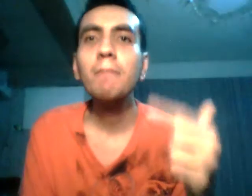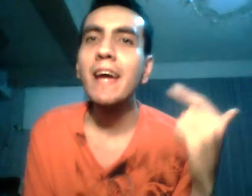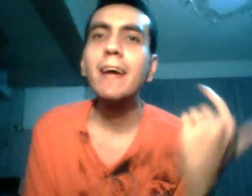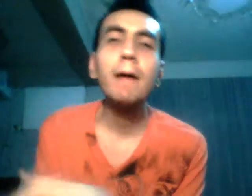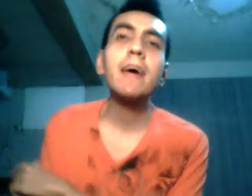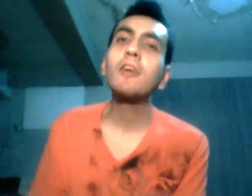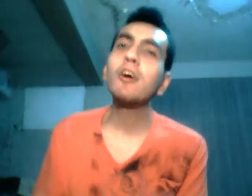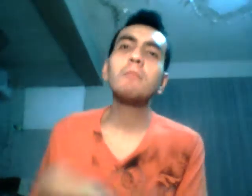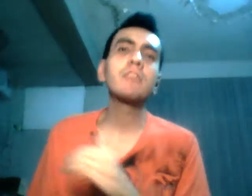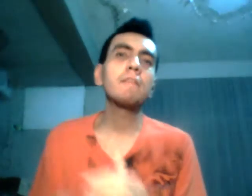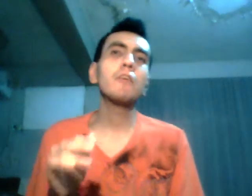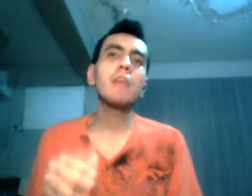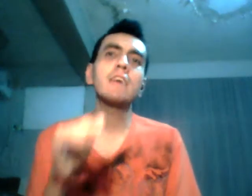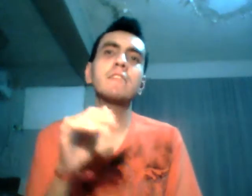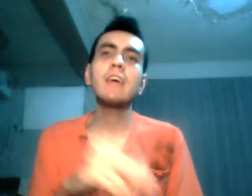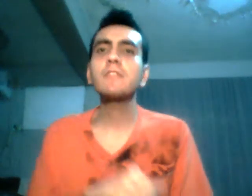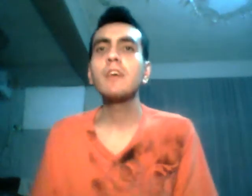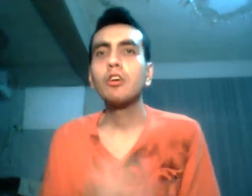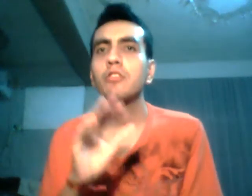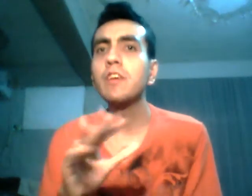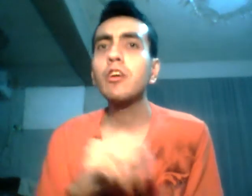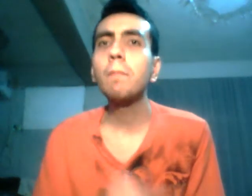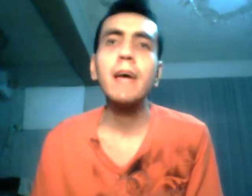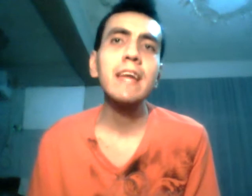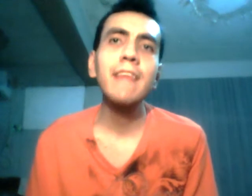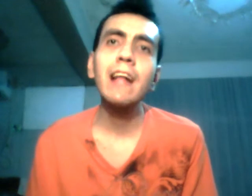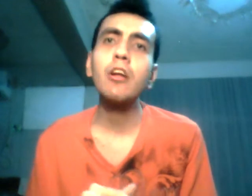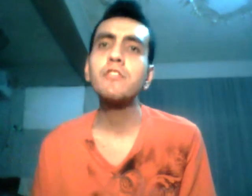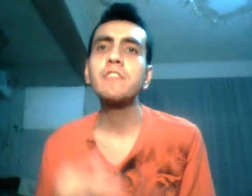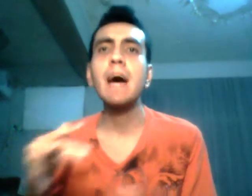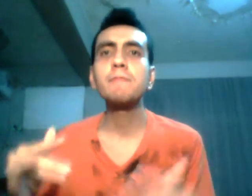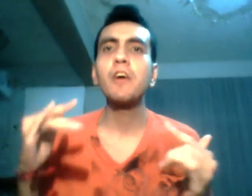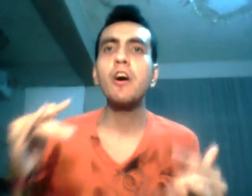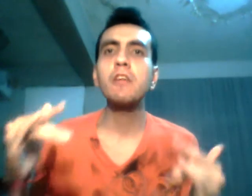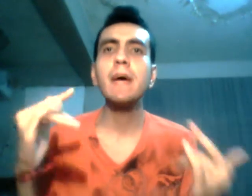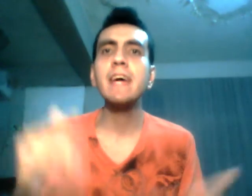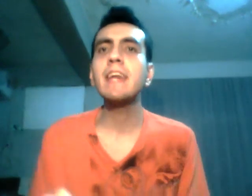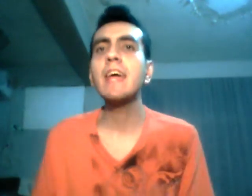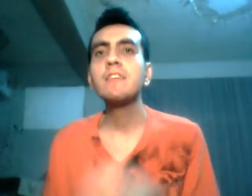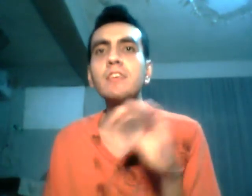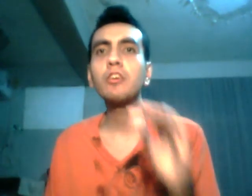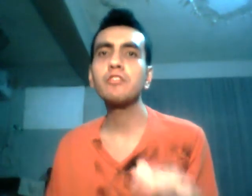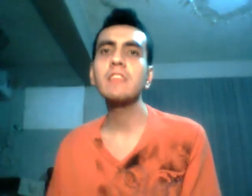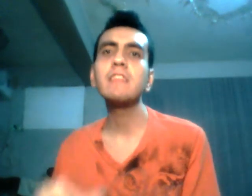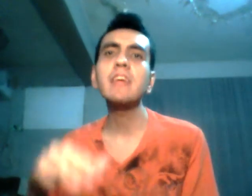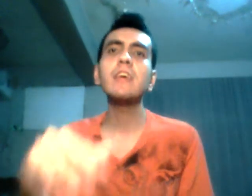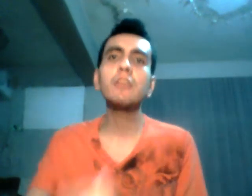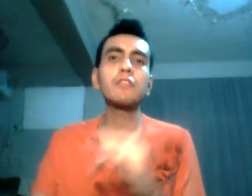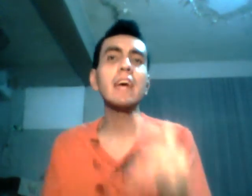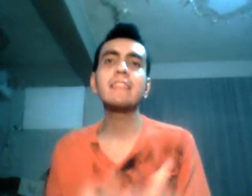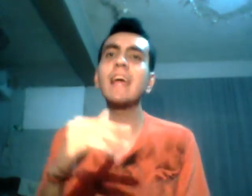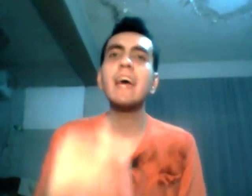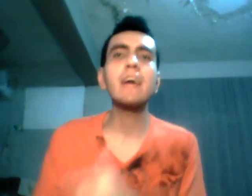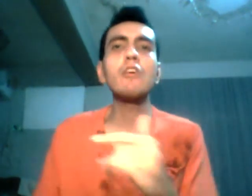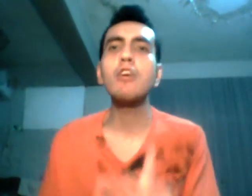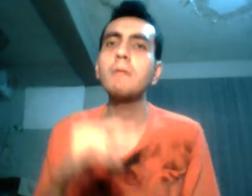déjame ver cómo es que floreces. Con 5 pétalos te absorberé. 5 sentidos que te roban